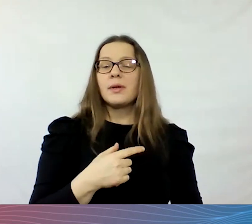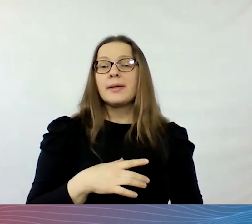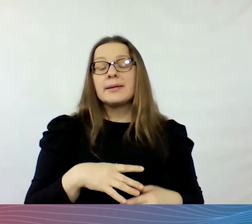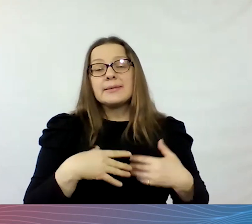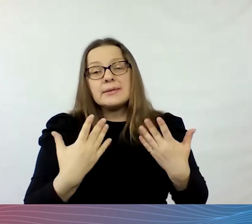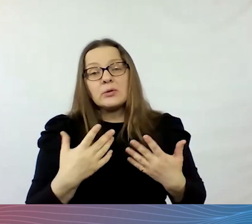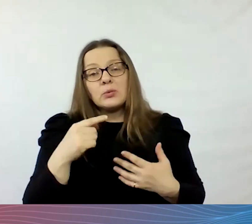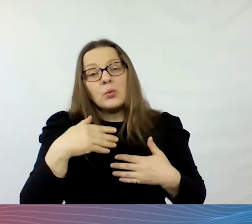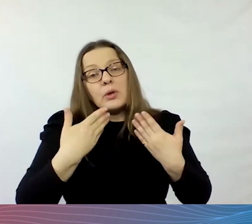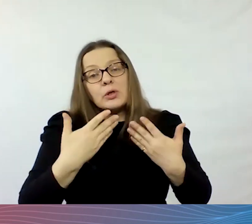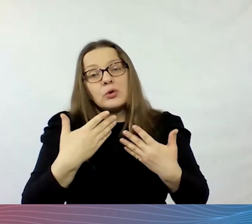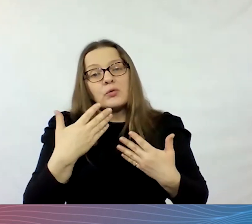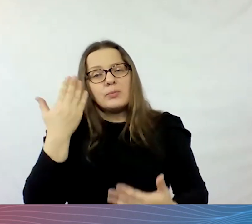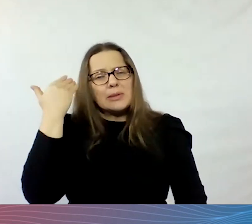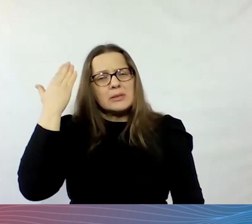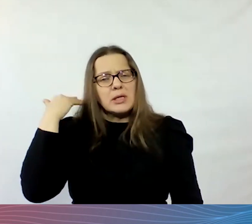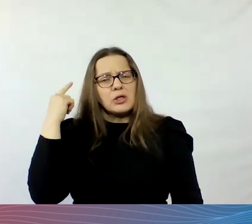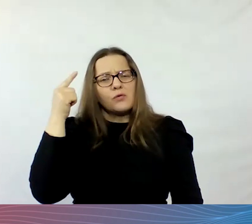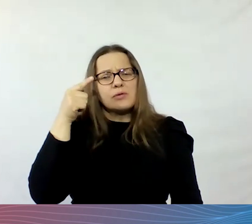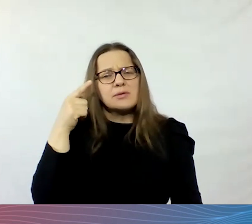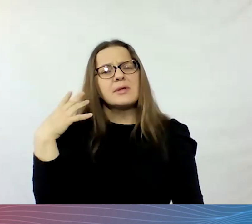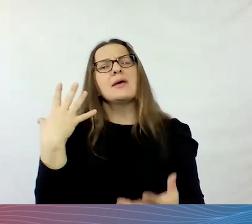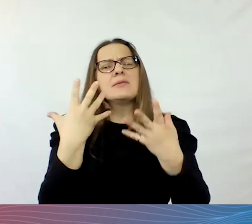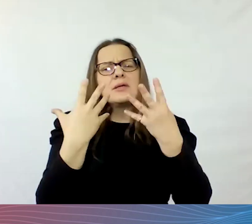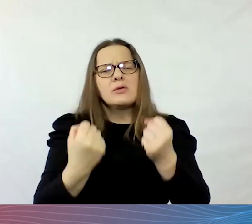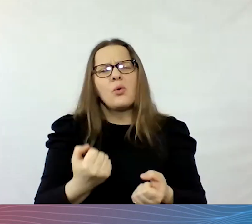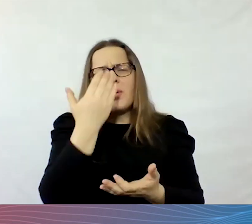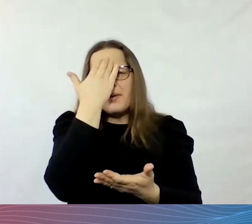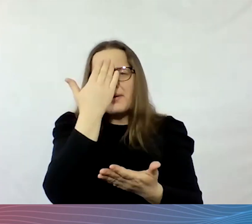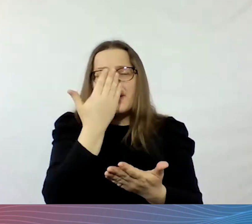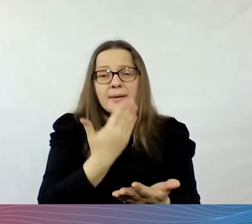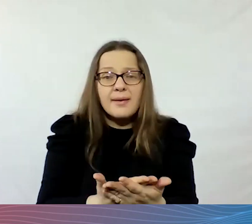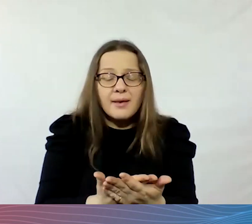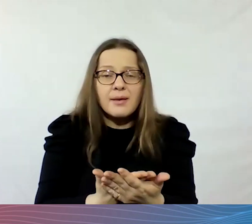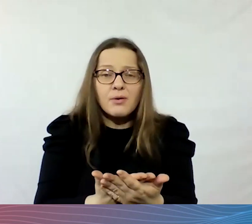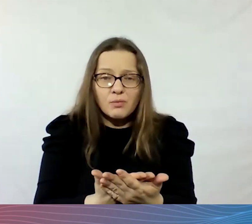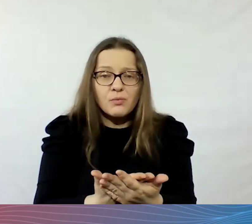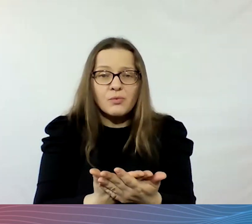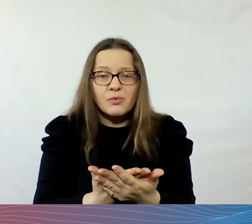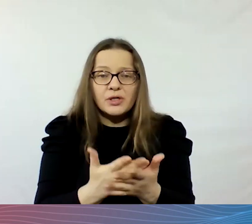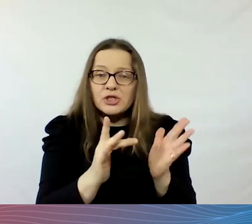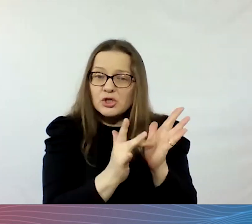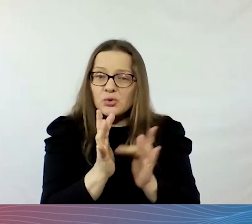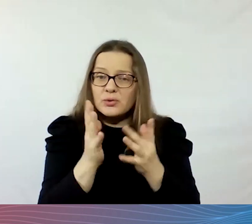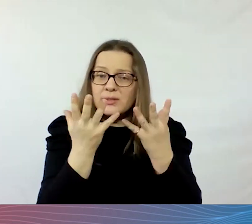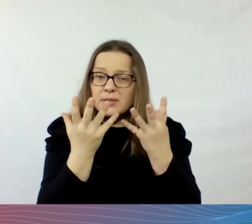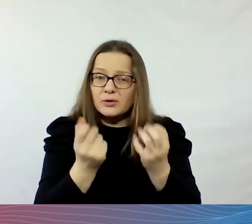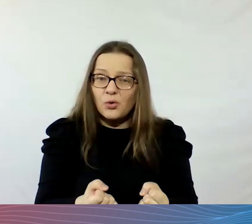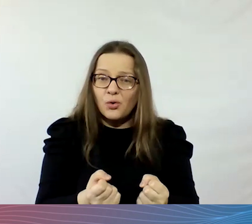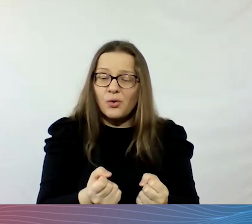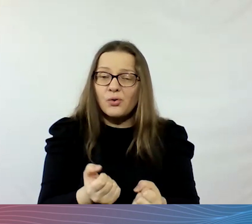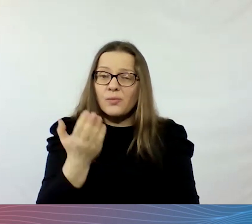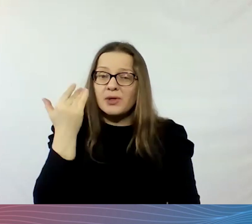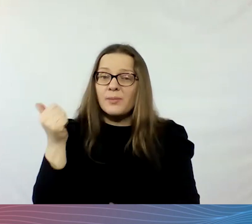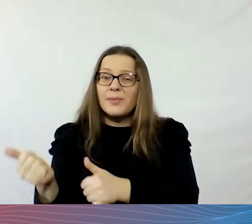consciência, você foi batizado pelo Espírito Santo. E qual é o objetivo desse